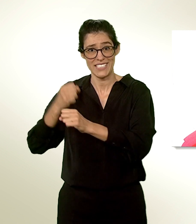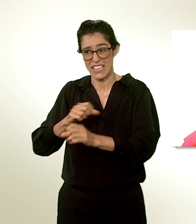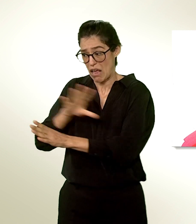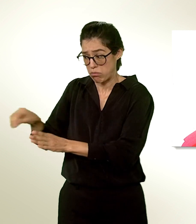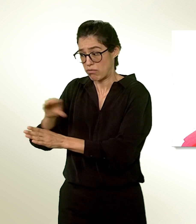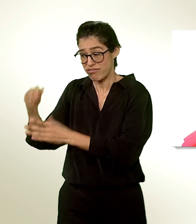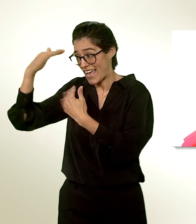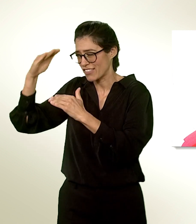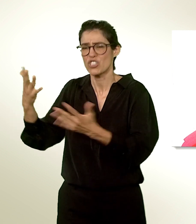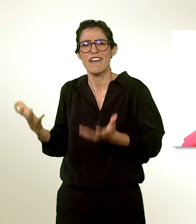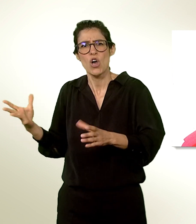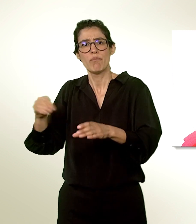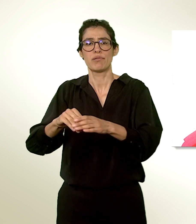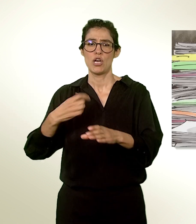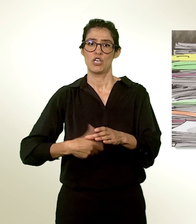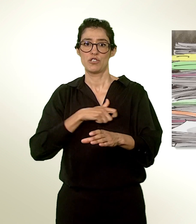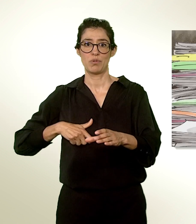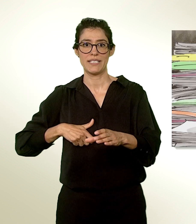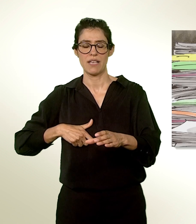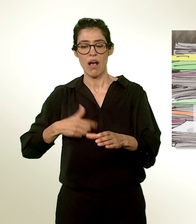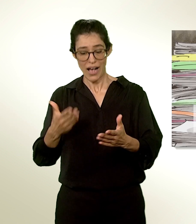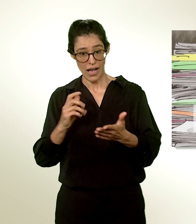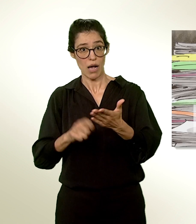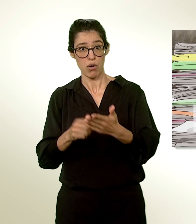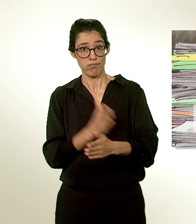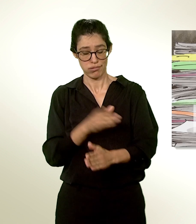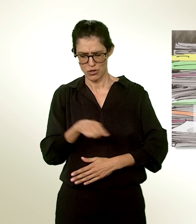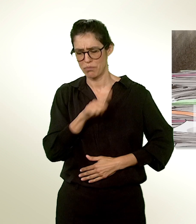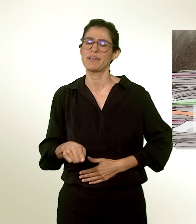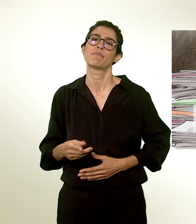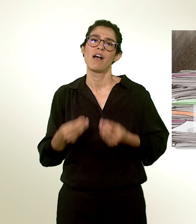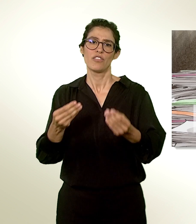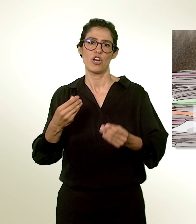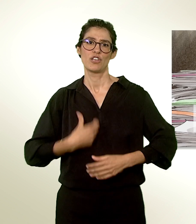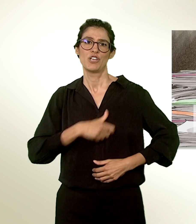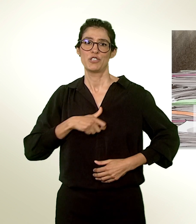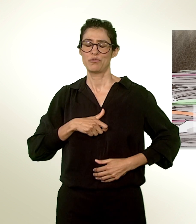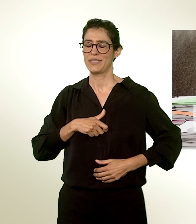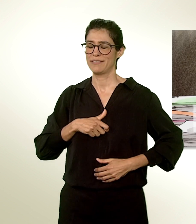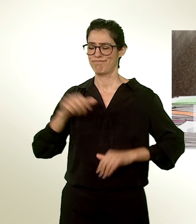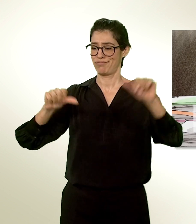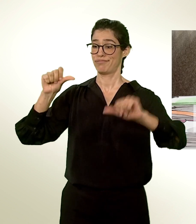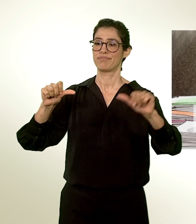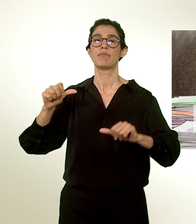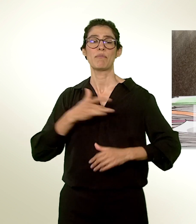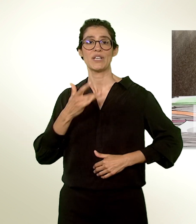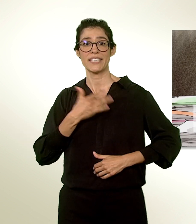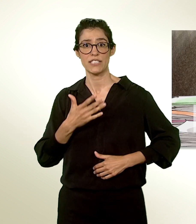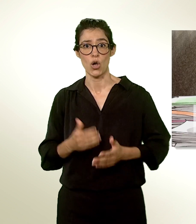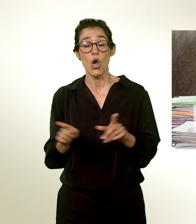obligations suisses plus intéressantes. Elle réduirait la charge administrative pour les entreprises et les investisseurs, suisses et étrangers, et tant l'État que